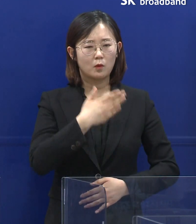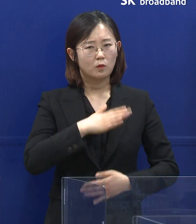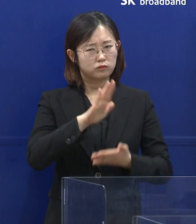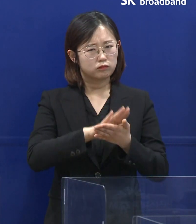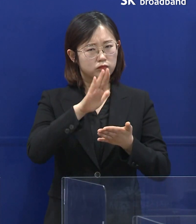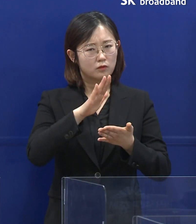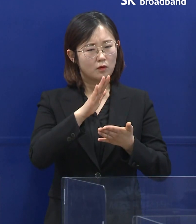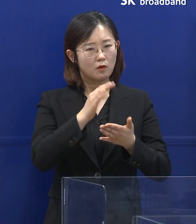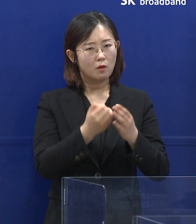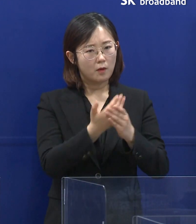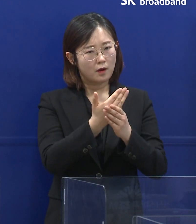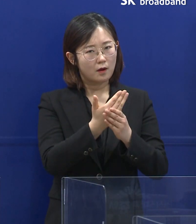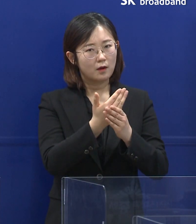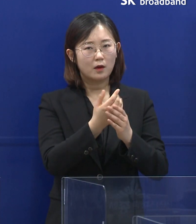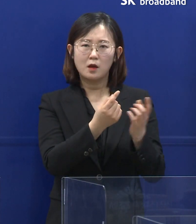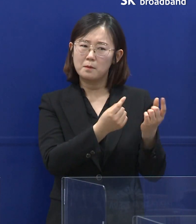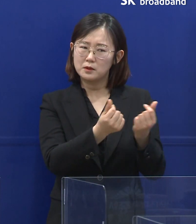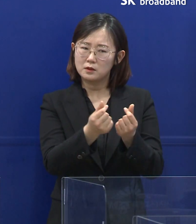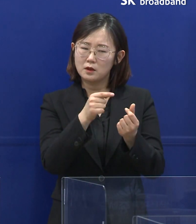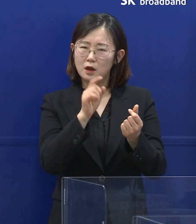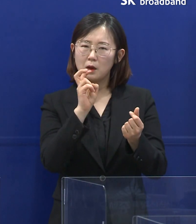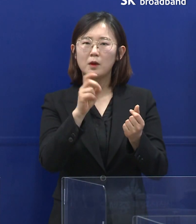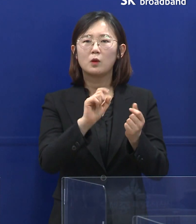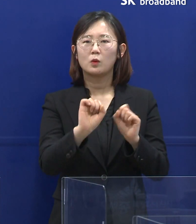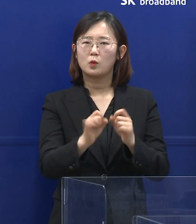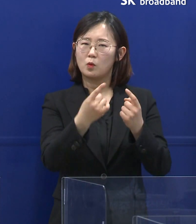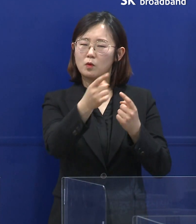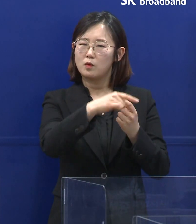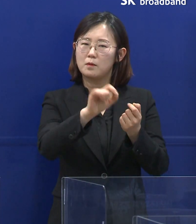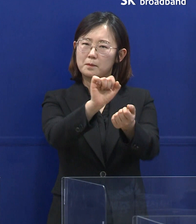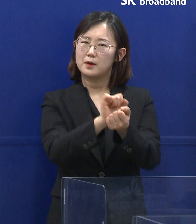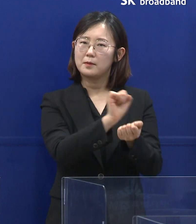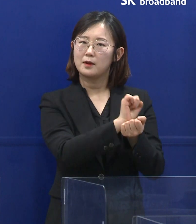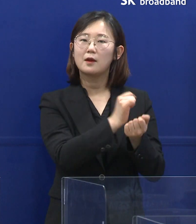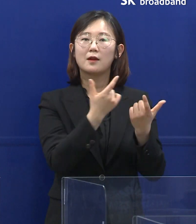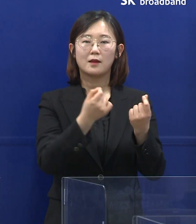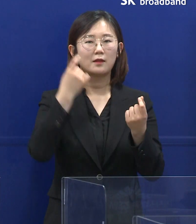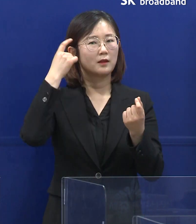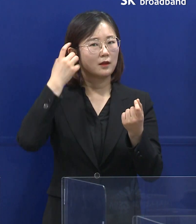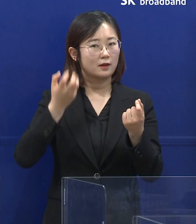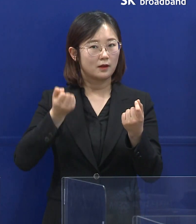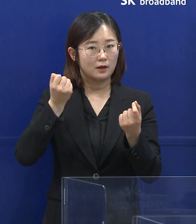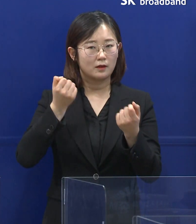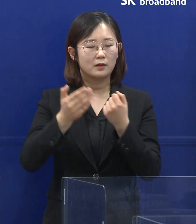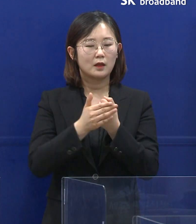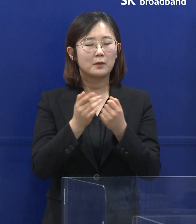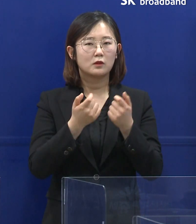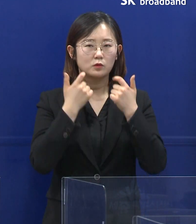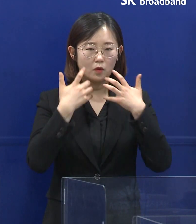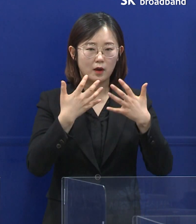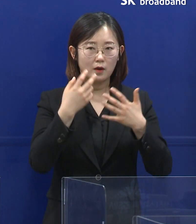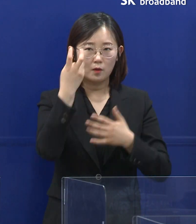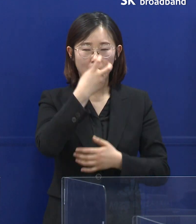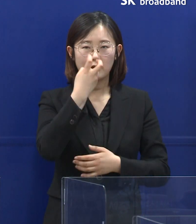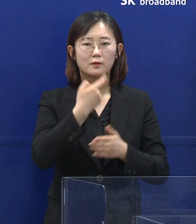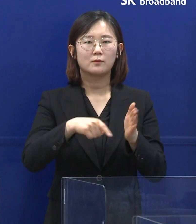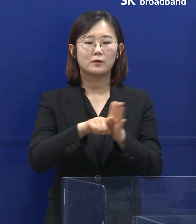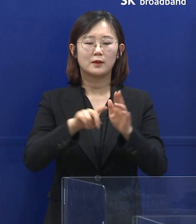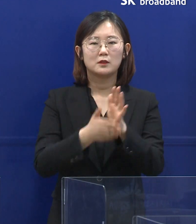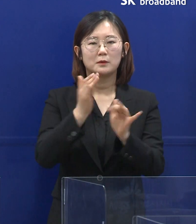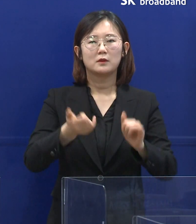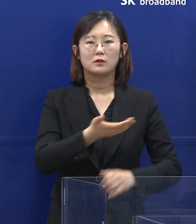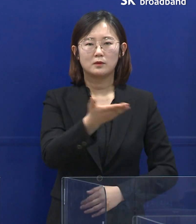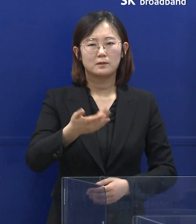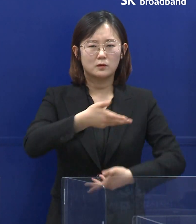어 감염 뜻을 가능성을 염두에 두고 정확한 감는 경로를 파 위해 6 역학 조사를 진행하고